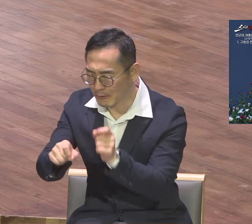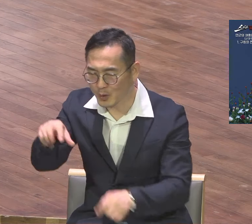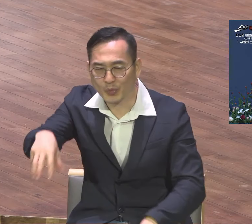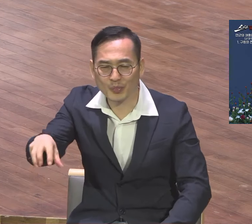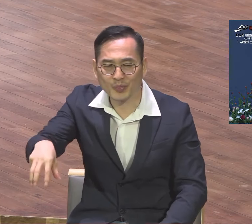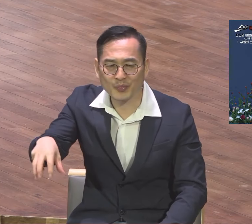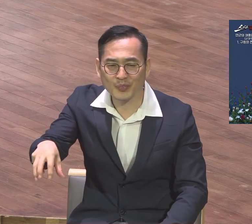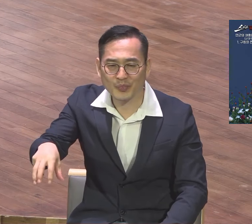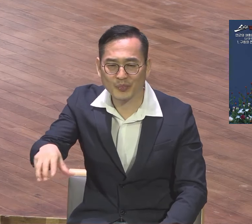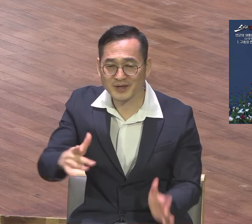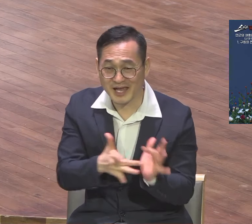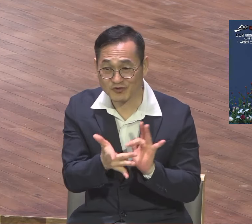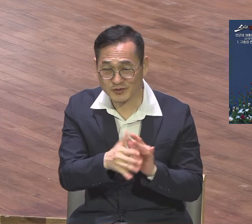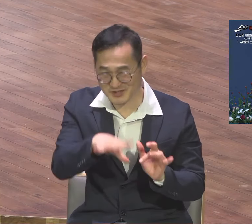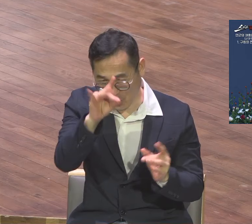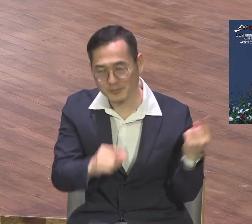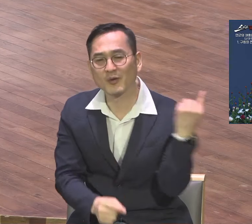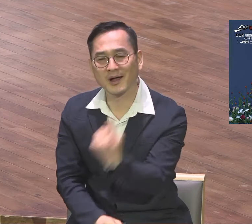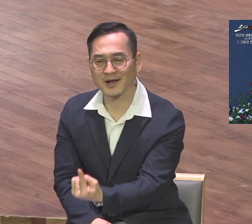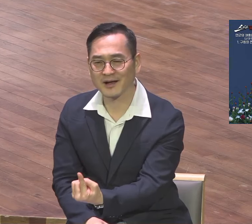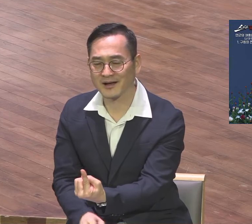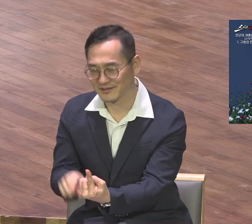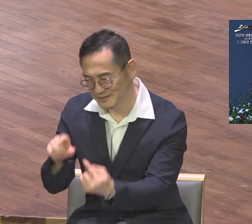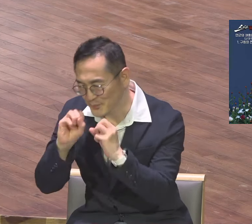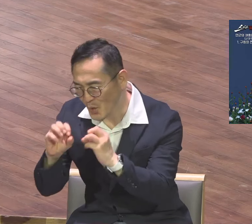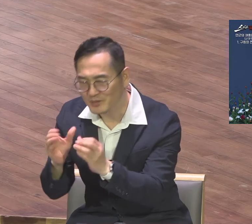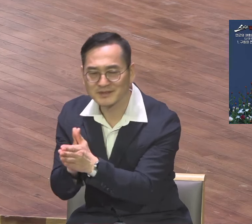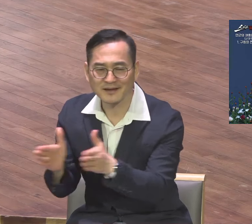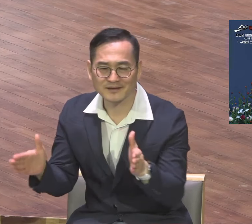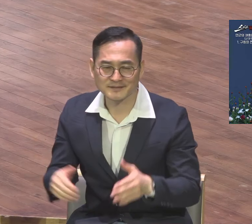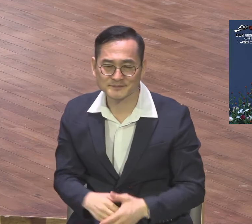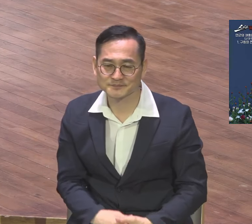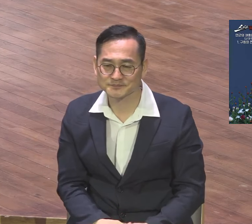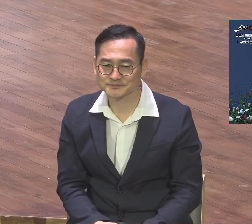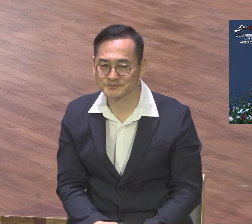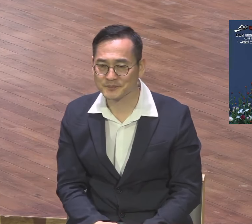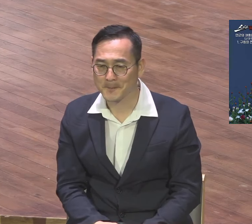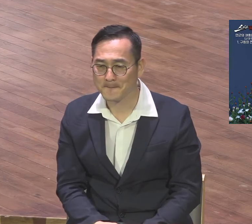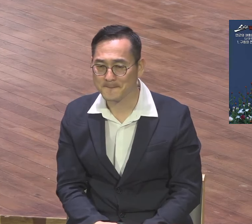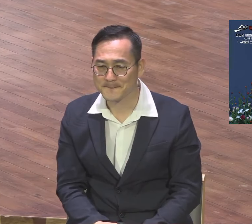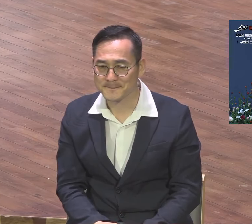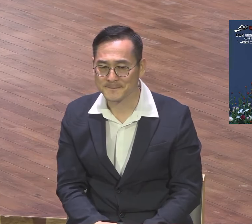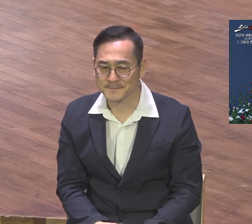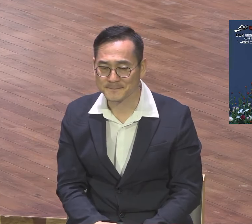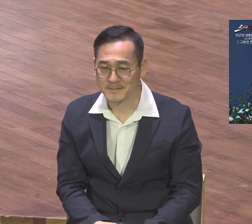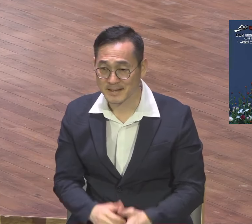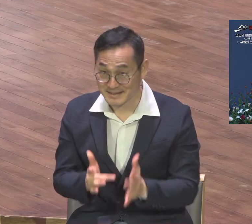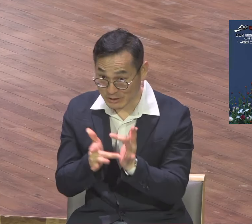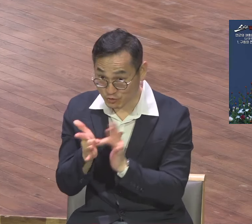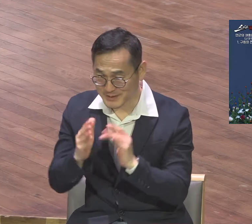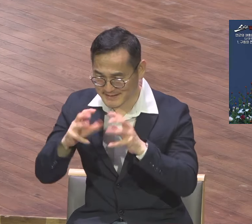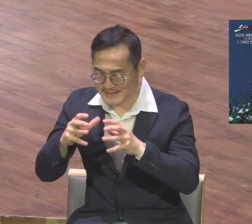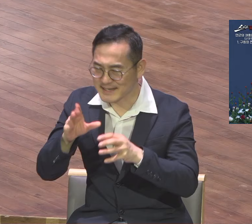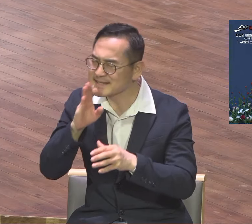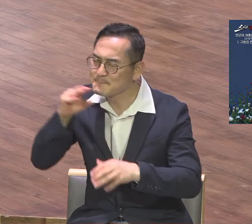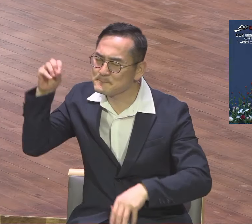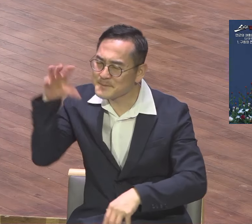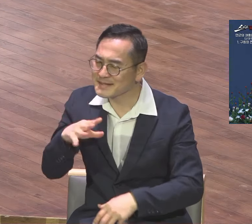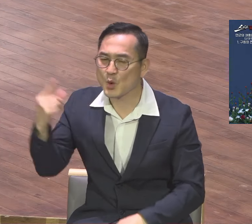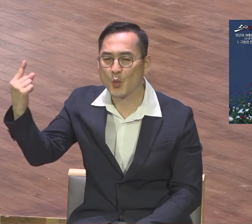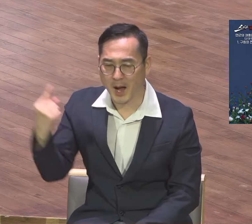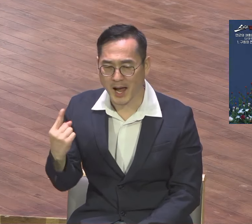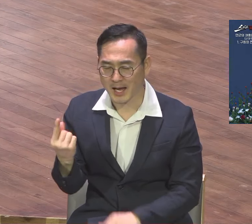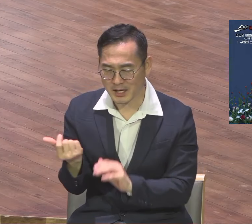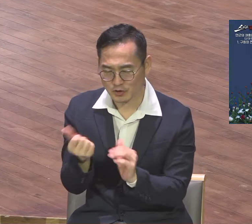고통받는 이곳이 임하신 거예요. 요한복음 1장 9절에 보면 예수님이 세상에 참빛으로 오셨다 그랬어요. 죄악과